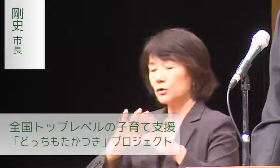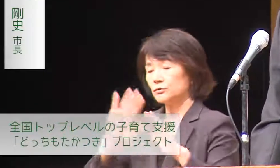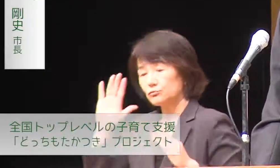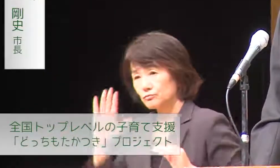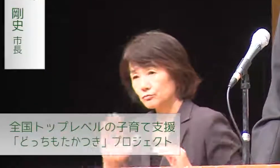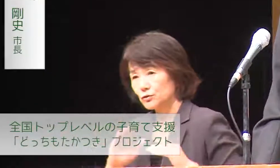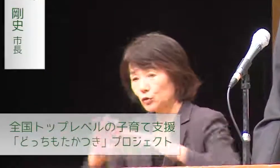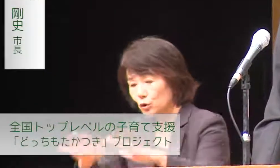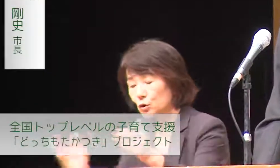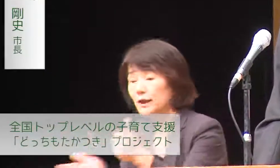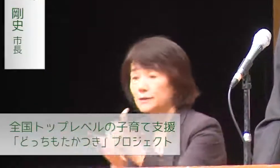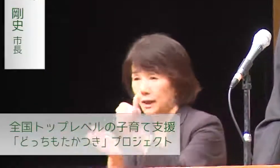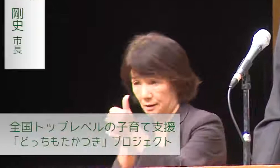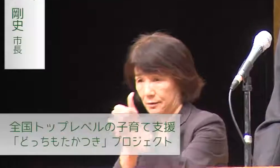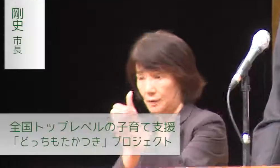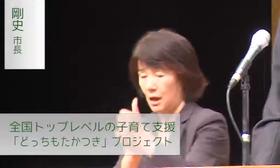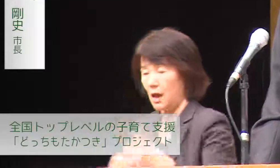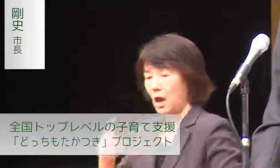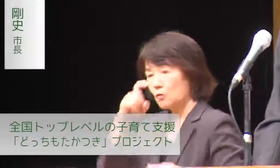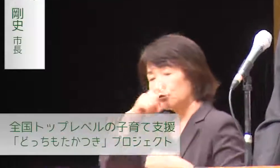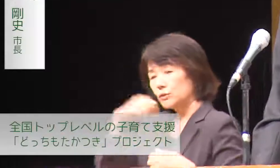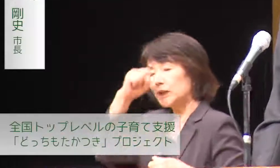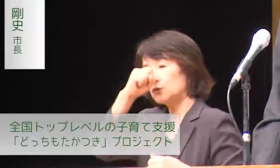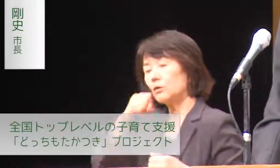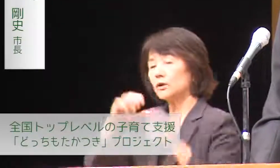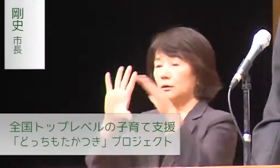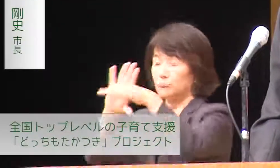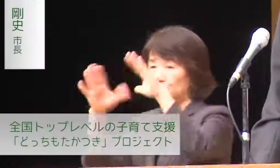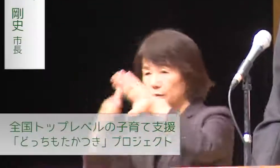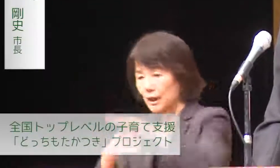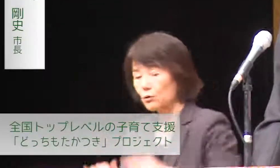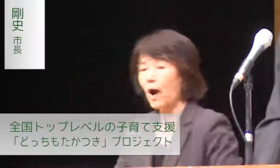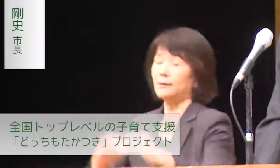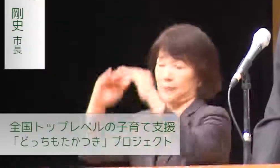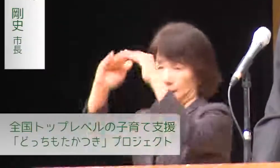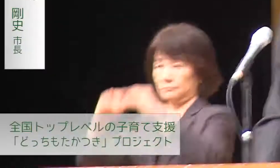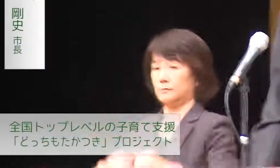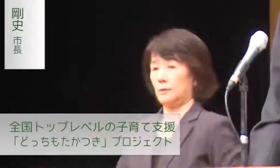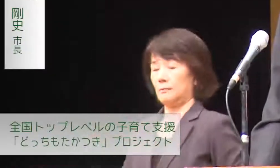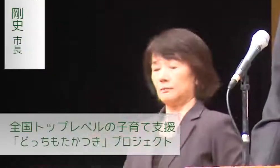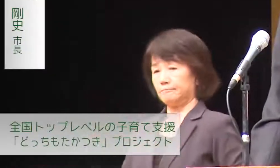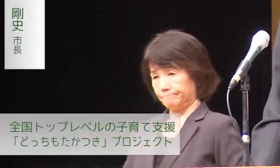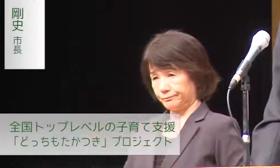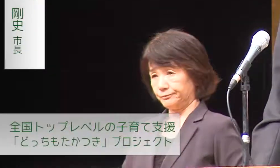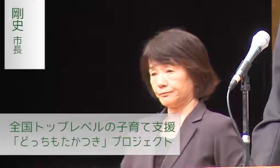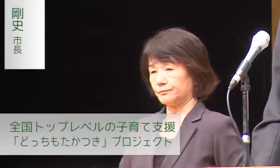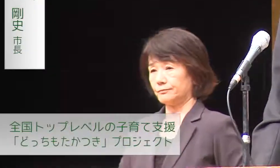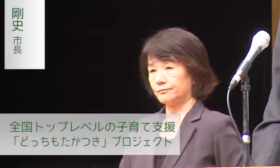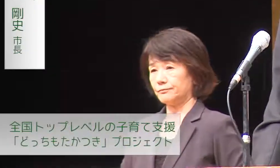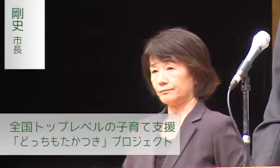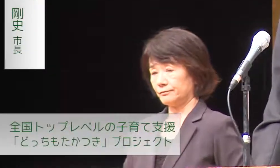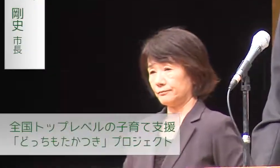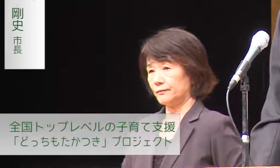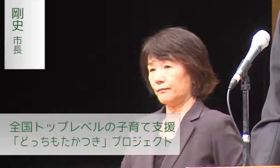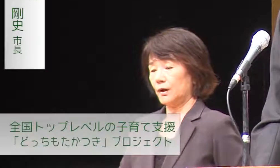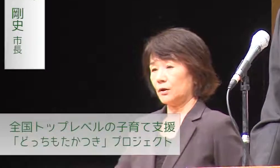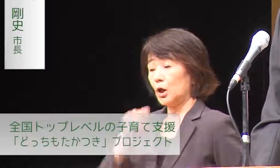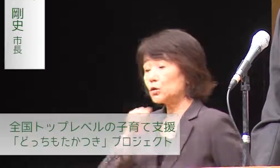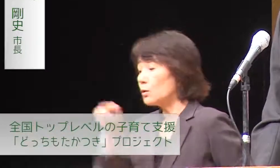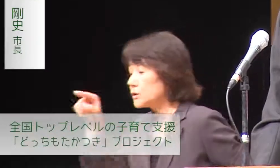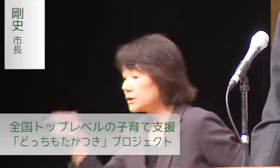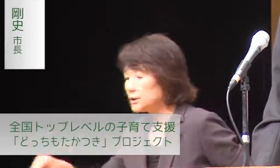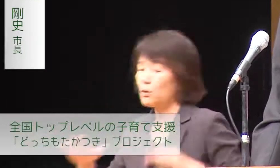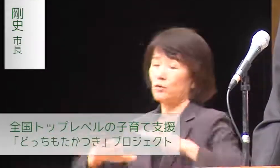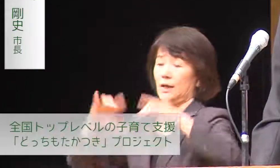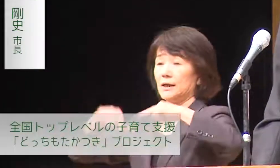境、古き良き文化と未来への発展性という二面性の魅力を発信するどっち